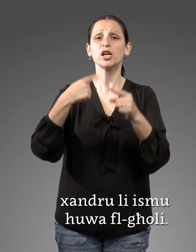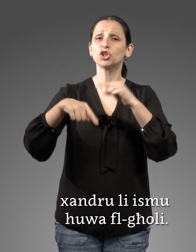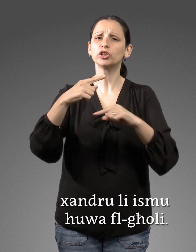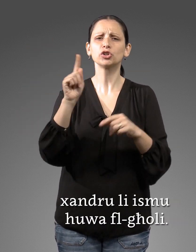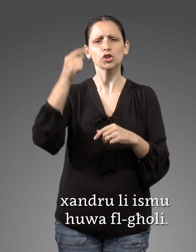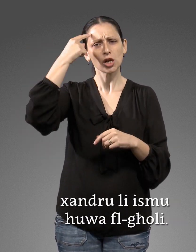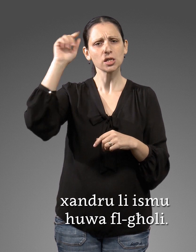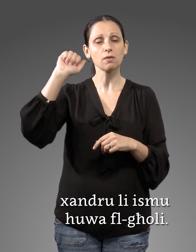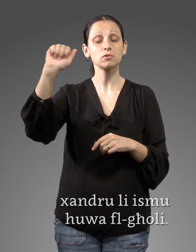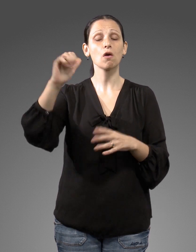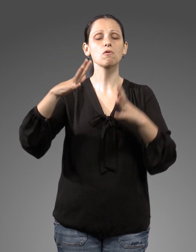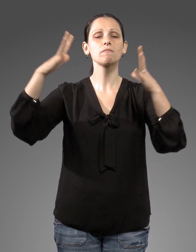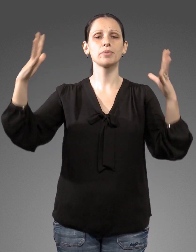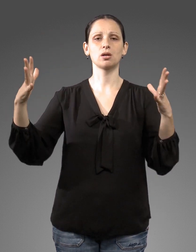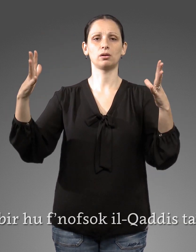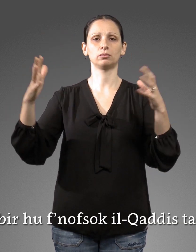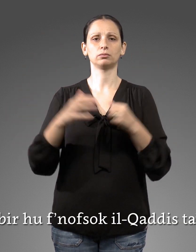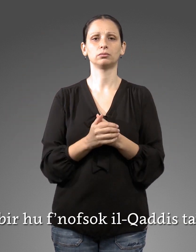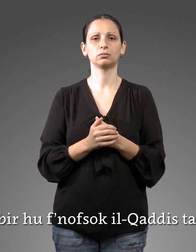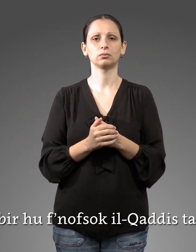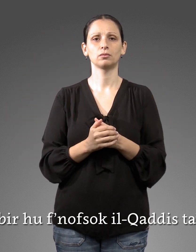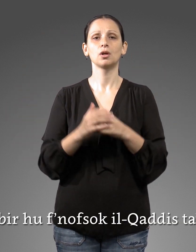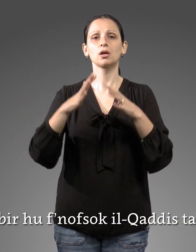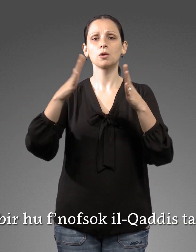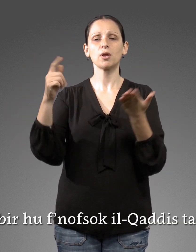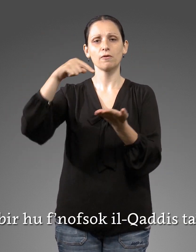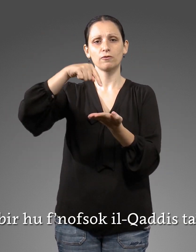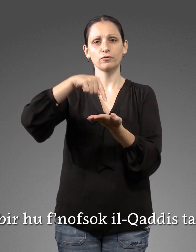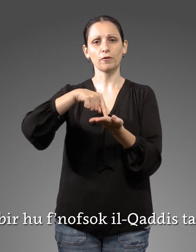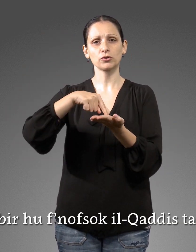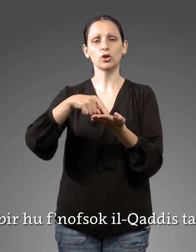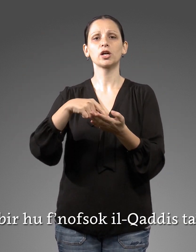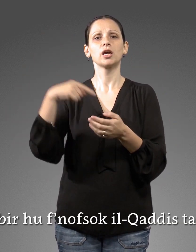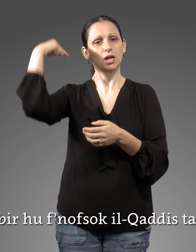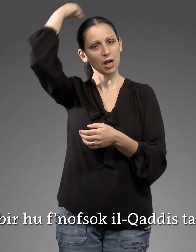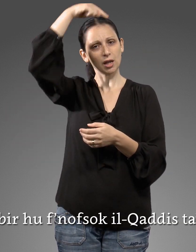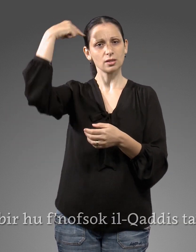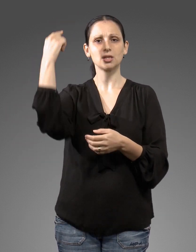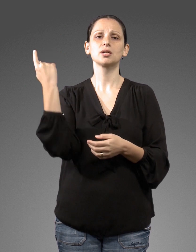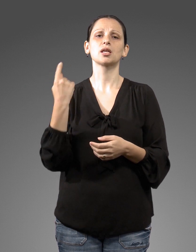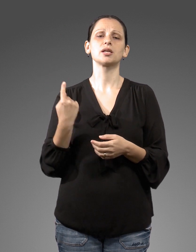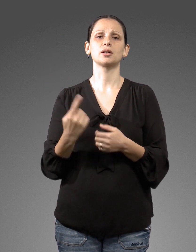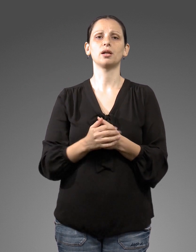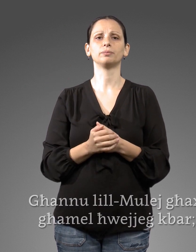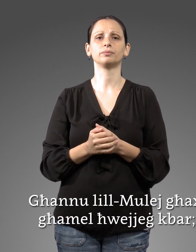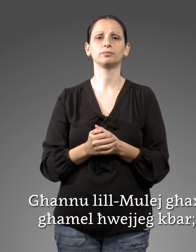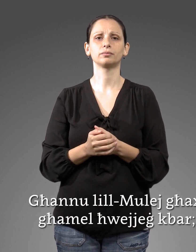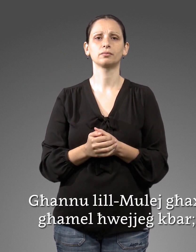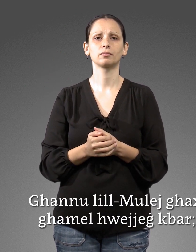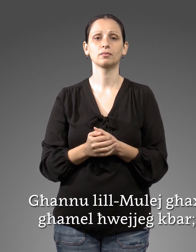u għafil-għoli Gbijru f-nofsok il-qaddista Izrael Għannu li l